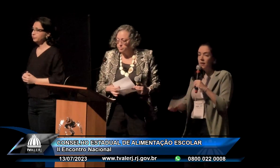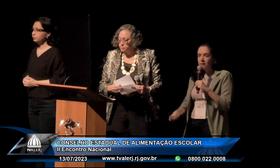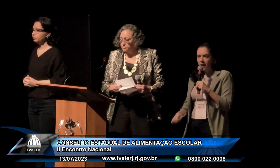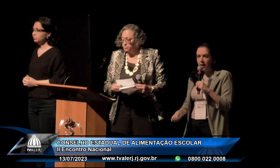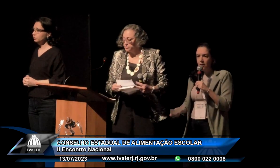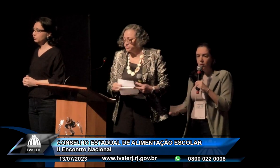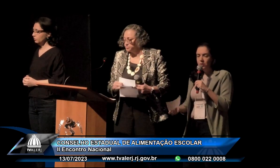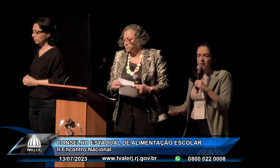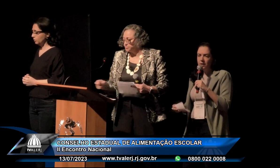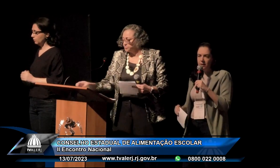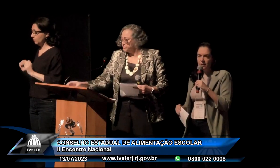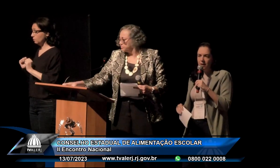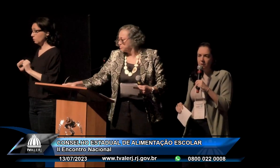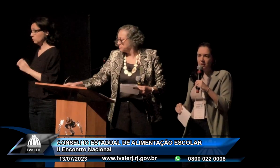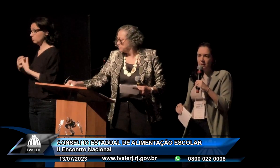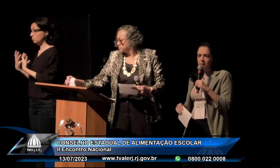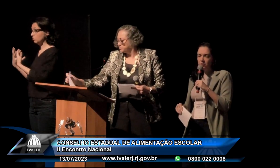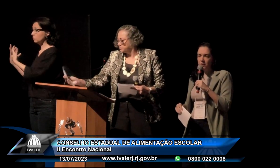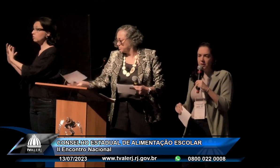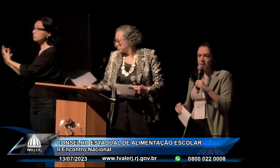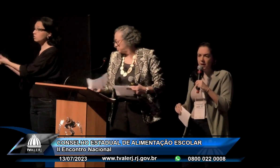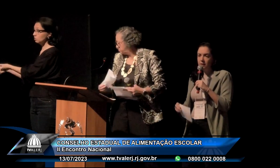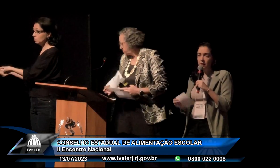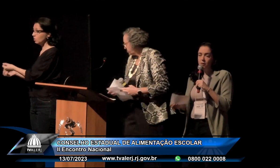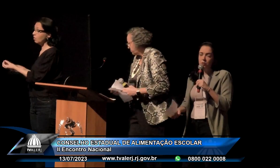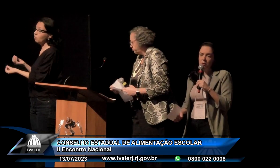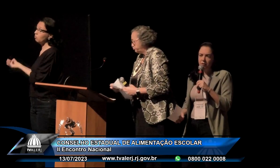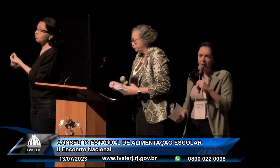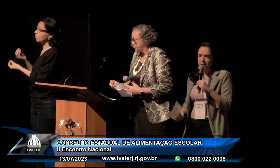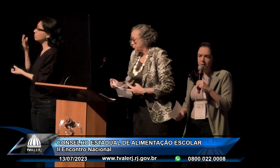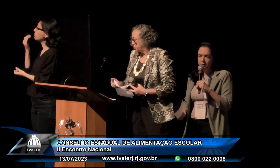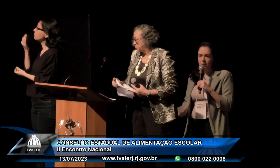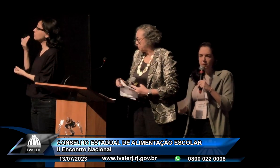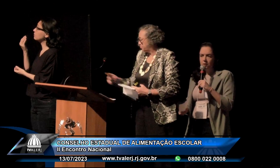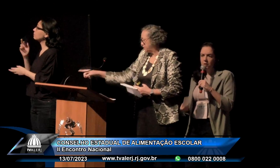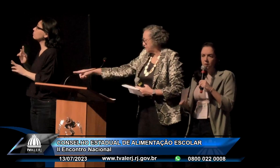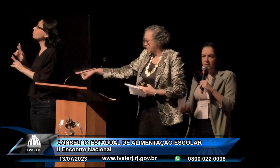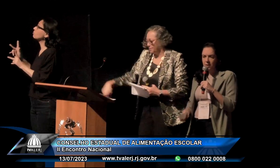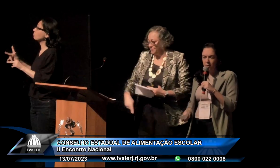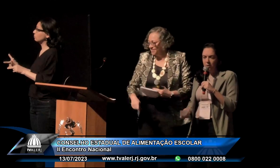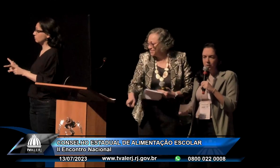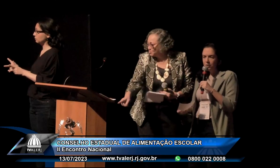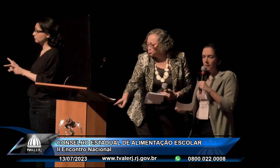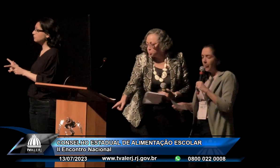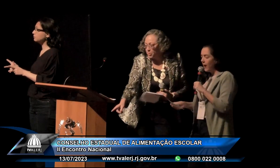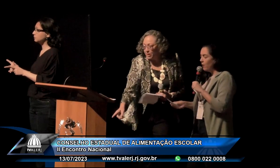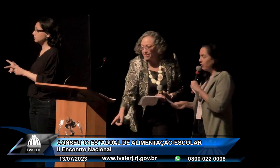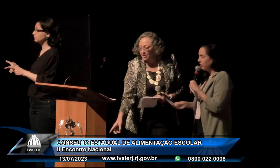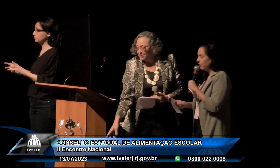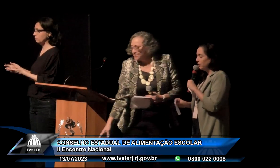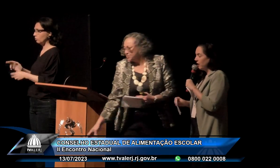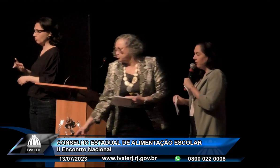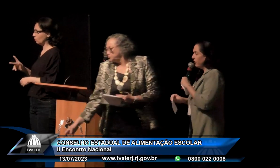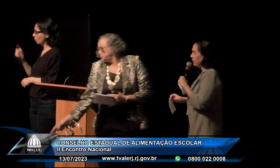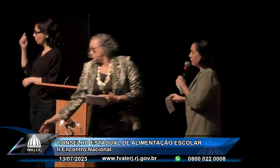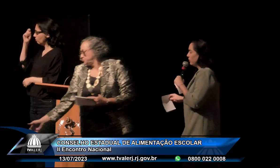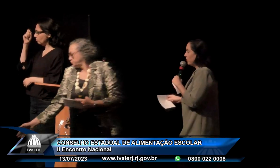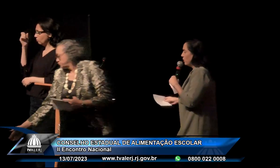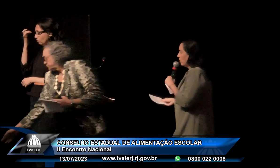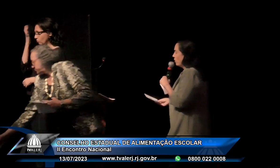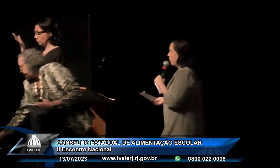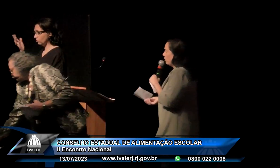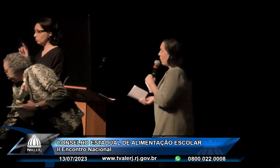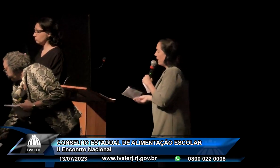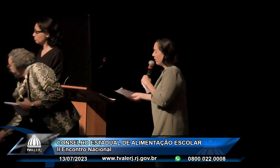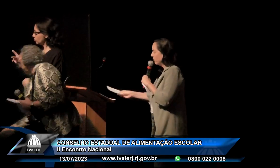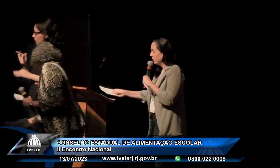aceitar o que seria essa alimentação diferenciada isso não é fácil não é simples né Eu acho que a gente está vivendo